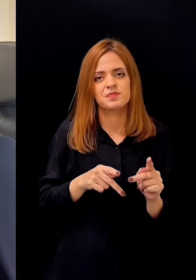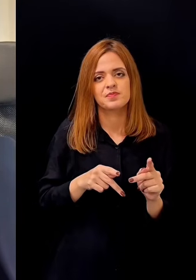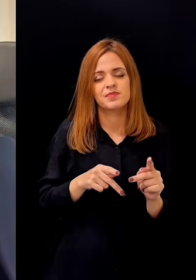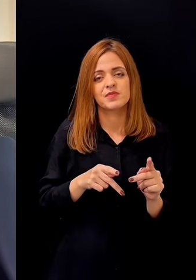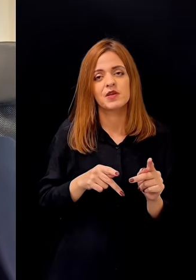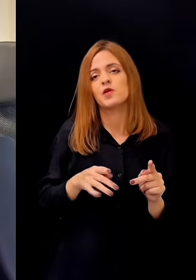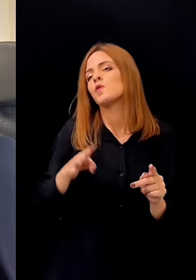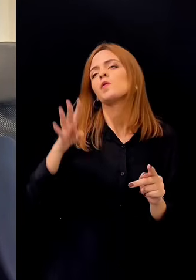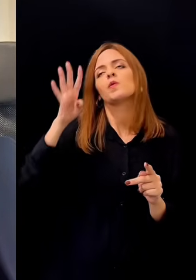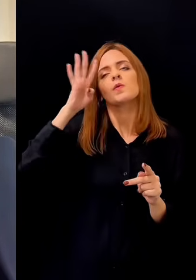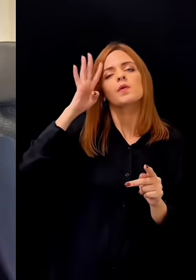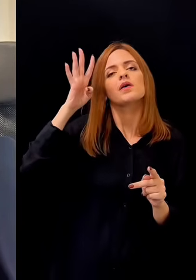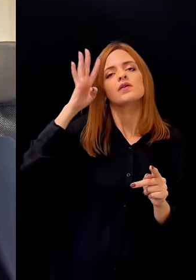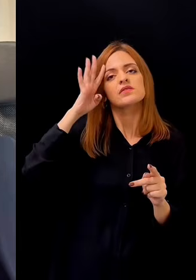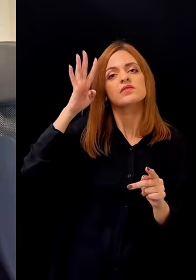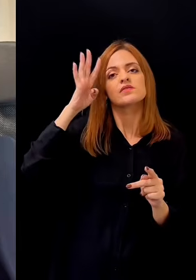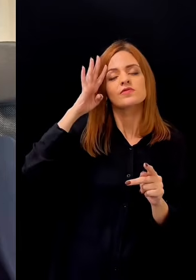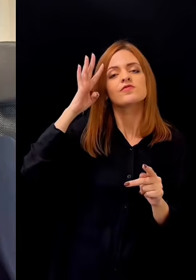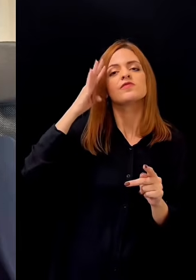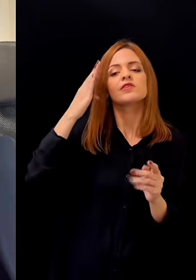todas as quartas-feiras,